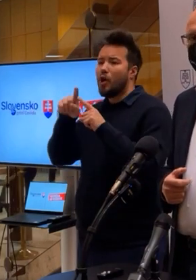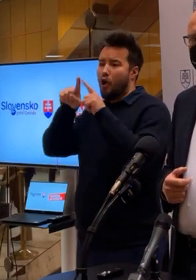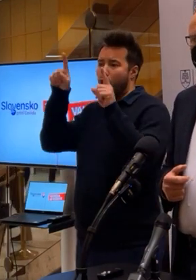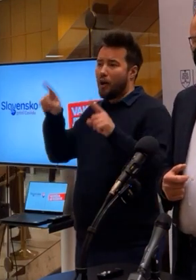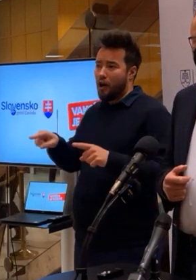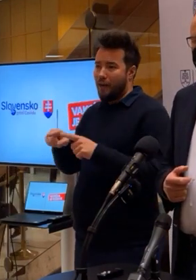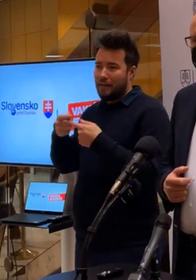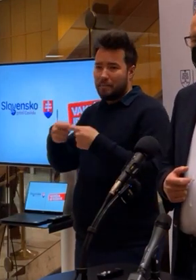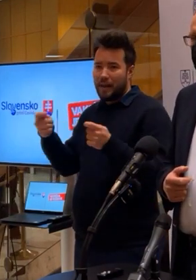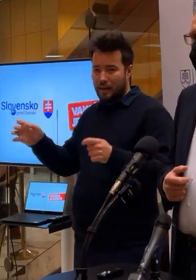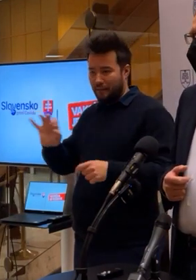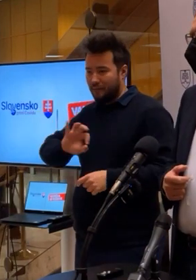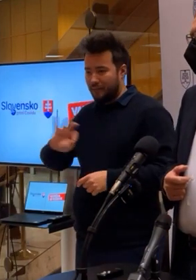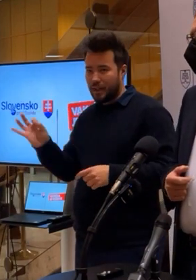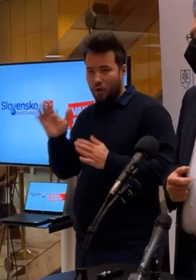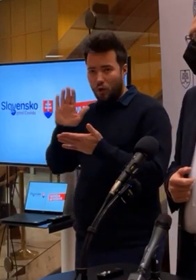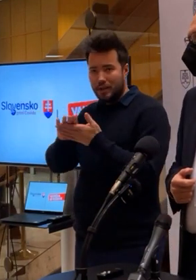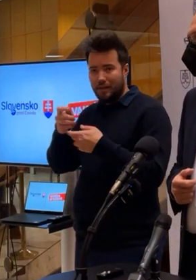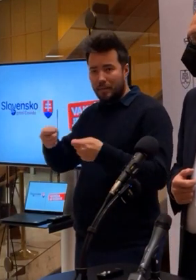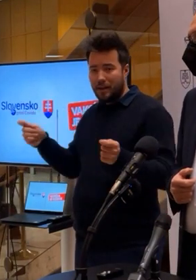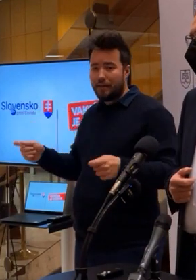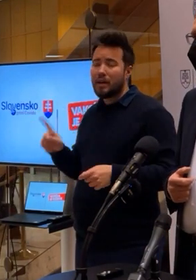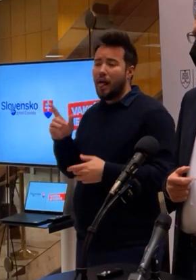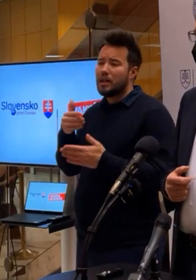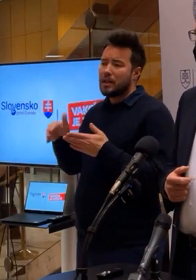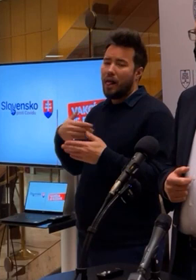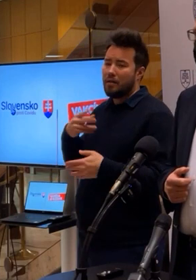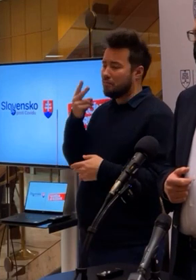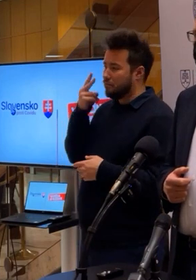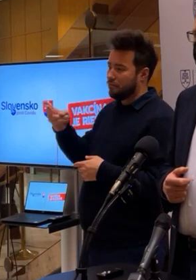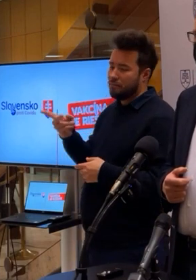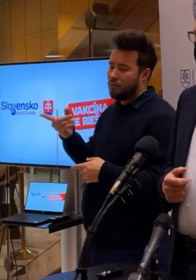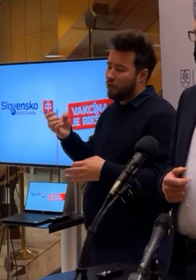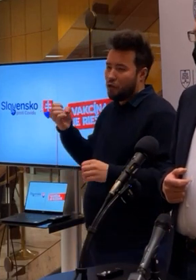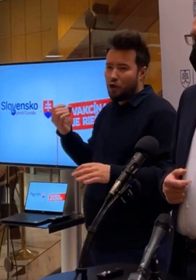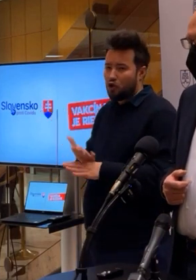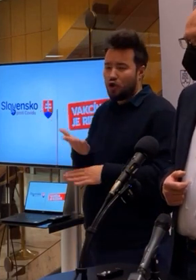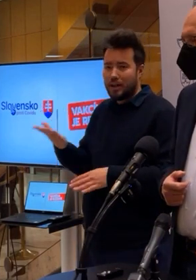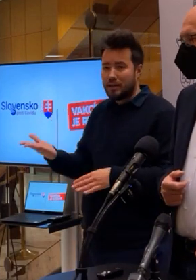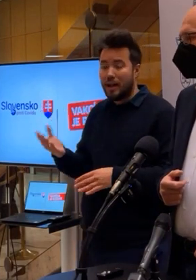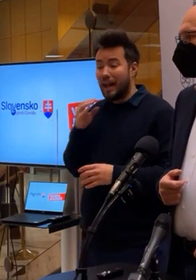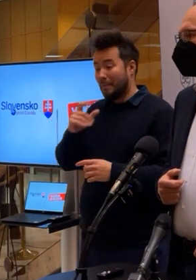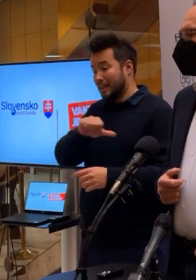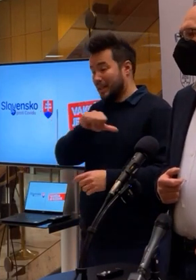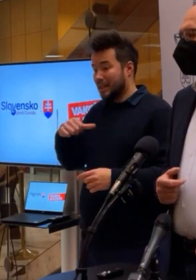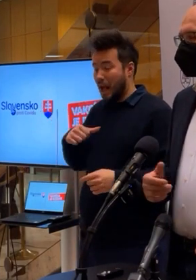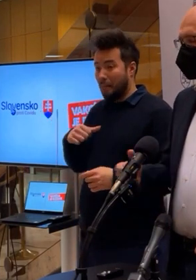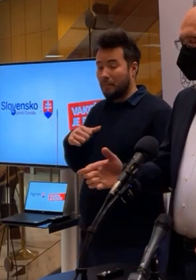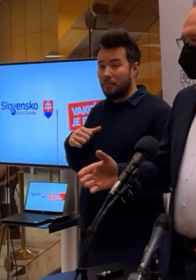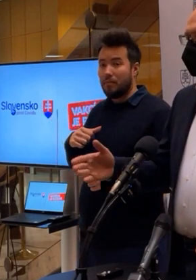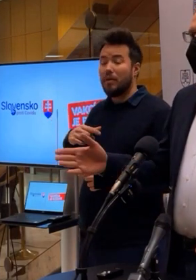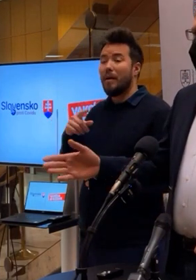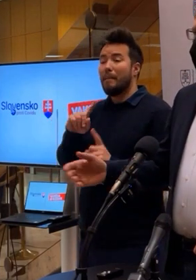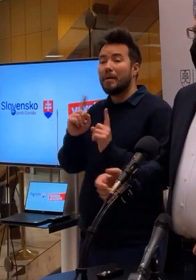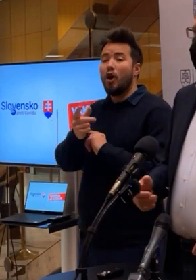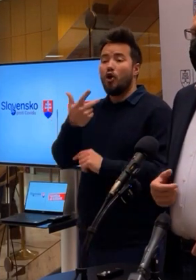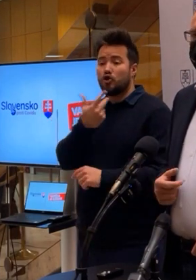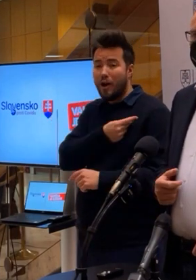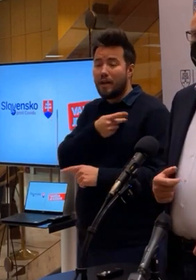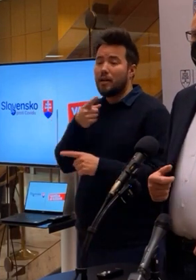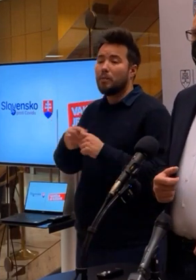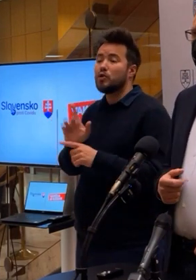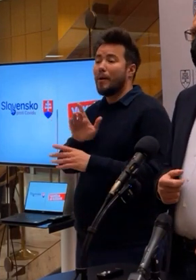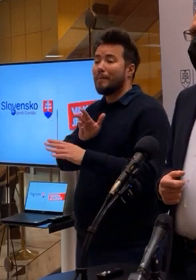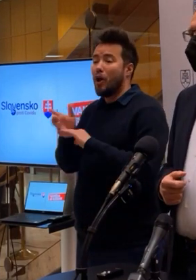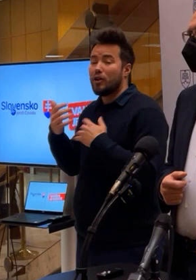ostáva. Napriek tomu považujem to ja osobne za veľmi nešťastné. Keby to bolo iba na mne, tak pre očkovaných a prekonaných by